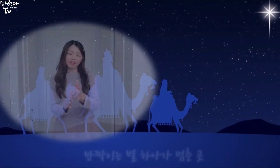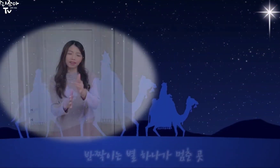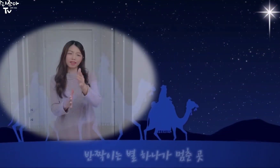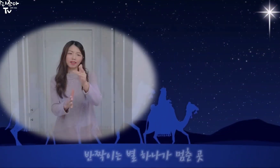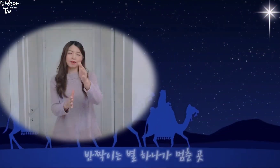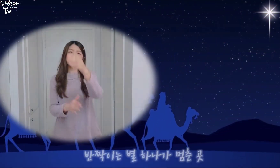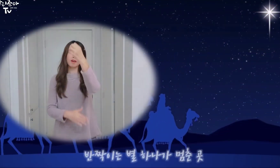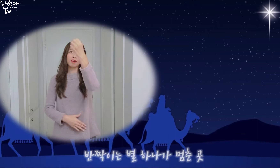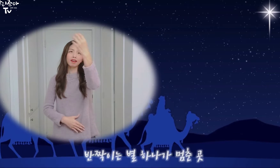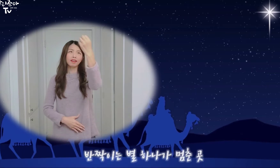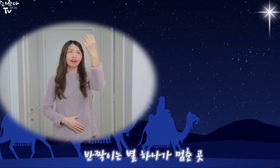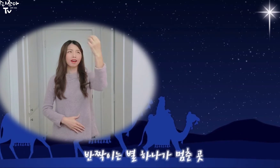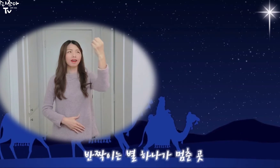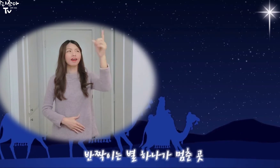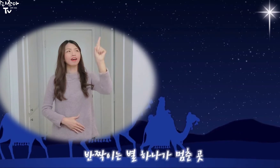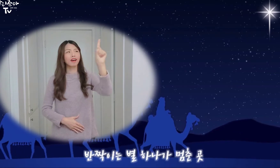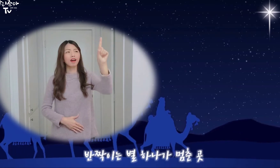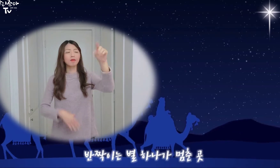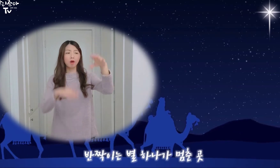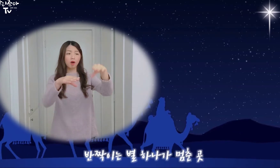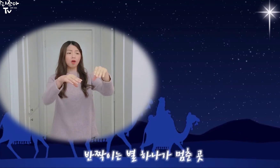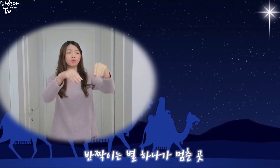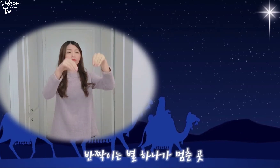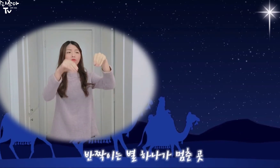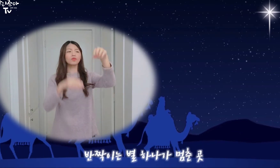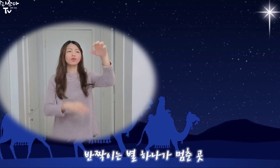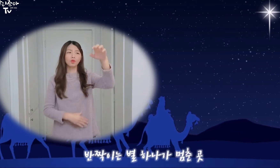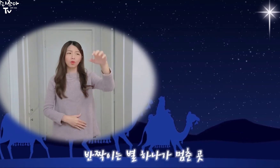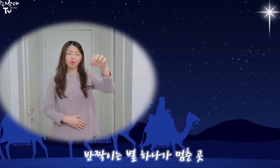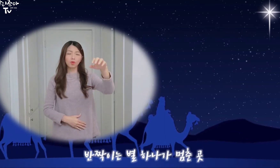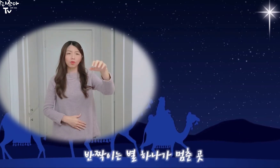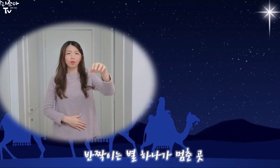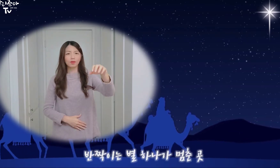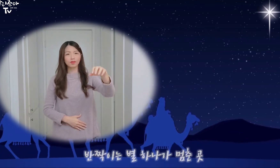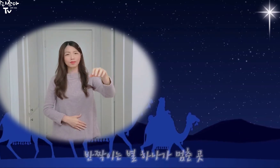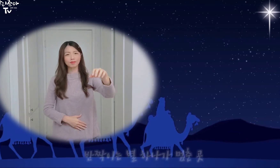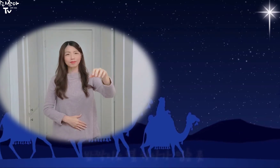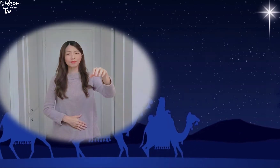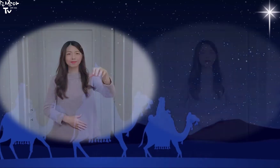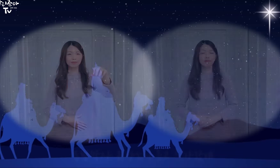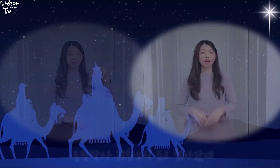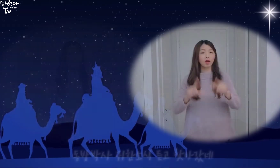반짝이는 별 하나가 멈춘 곳